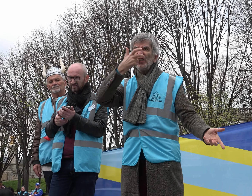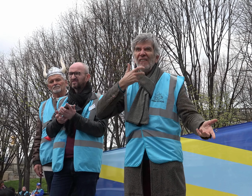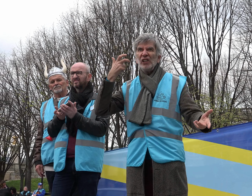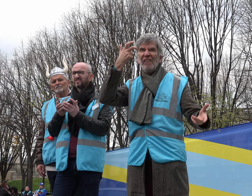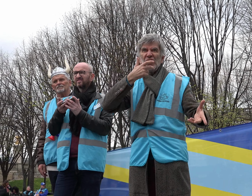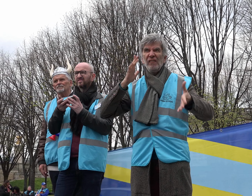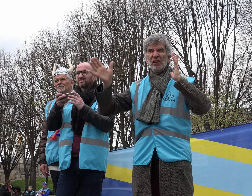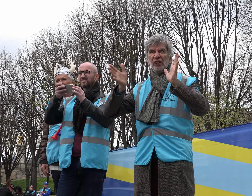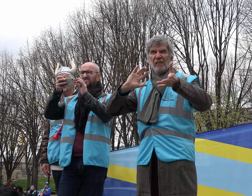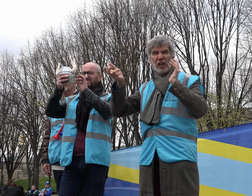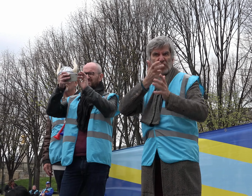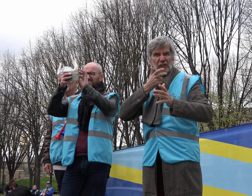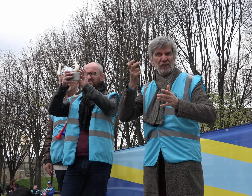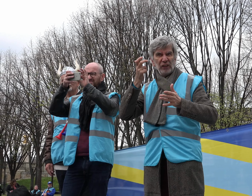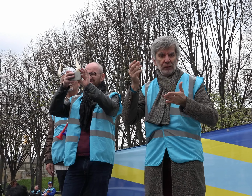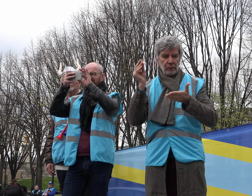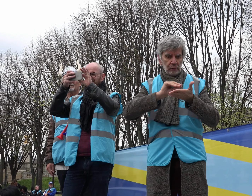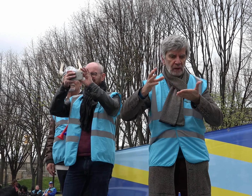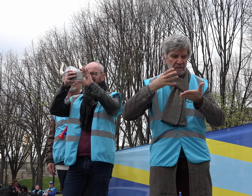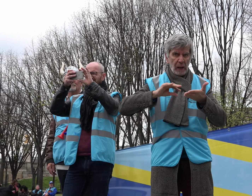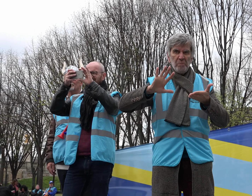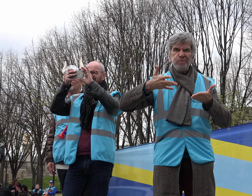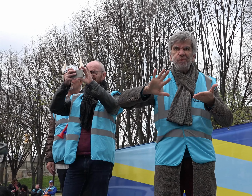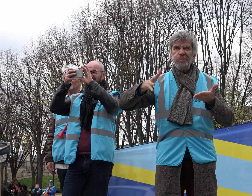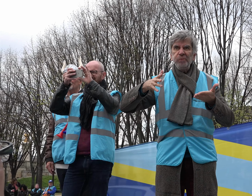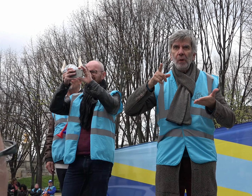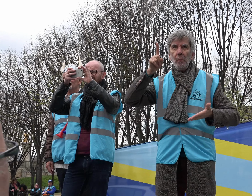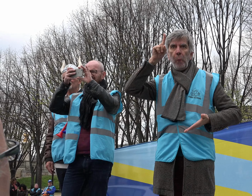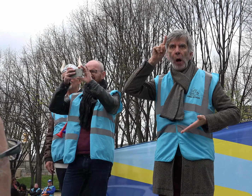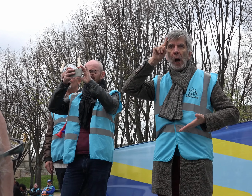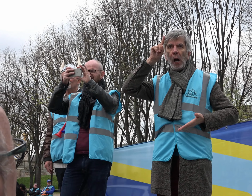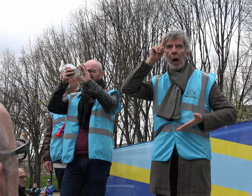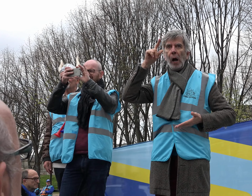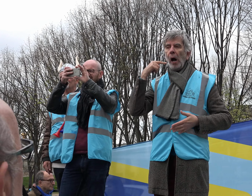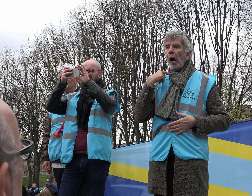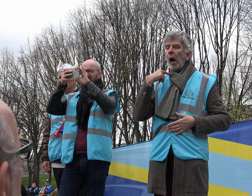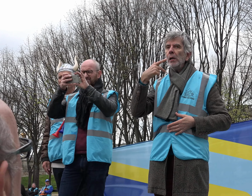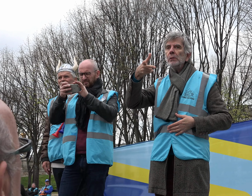Je me pose la question des sourds qui oralisent. Et qui écrivent mal le français.